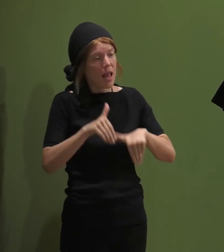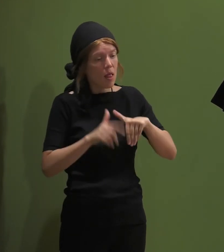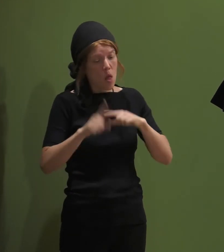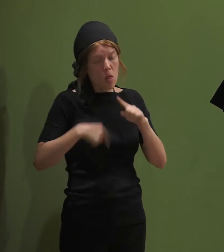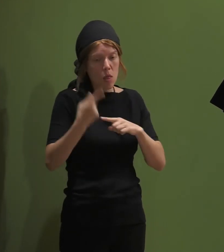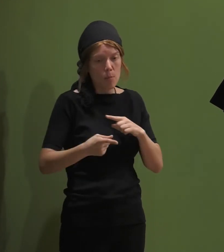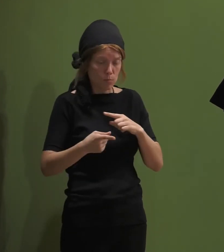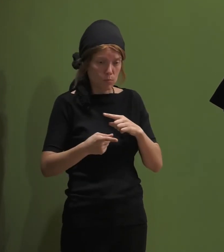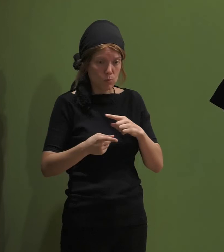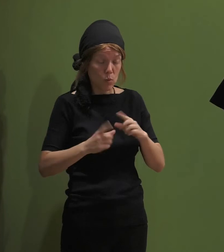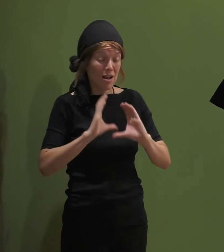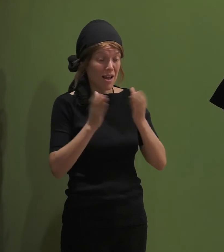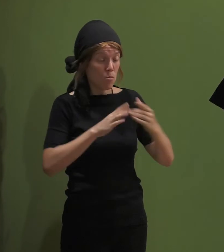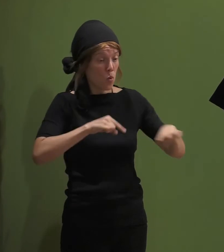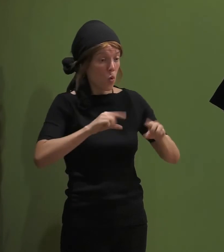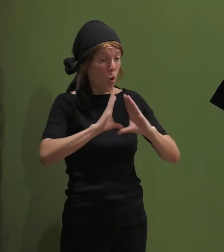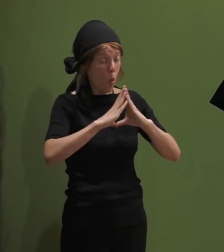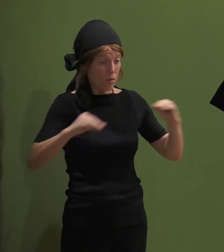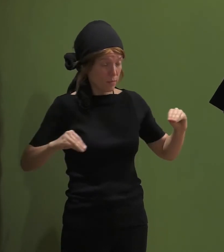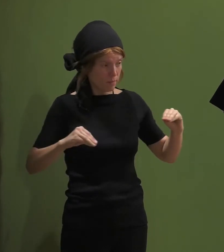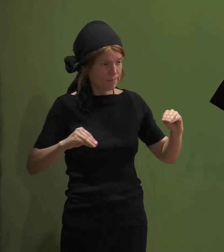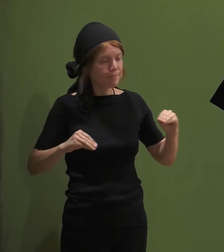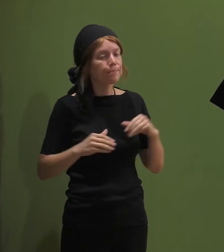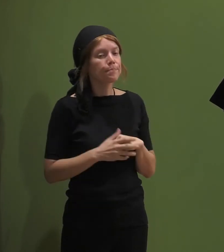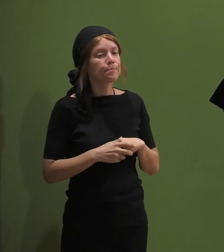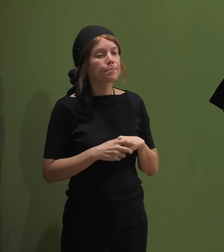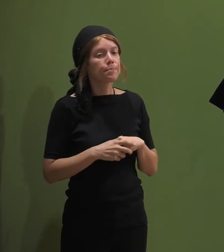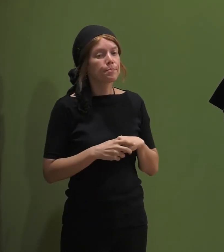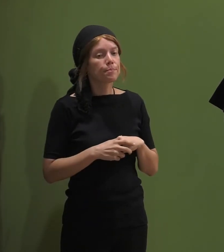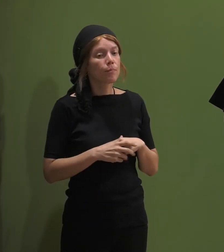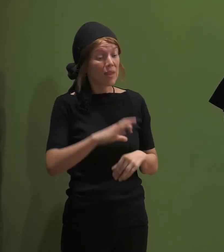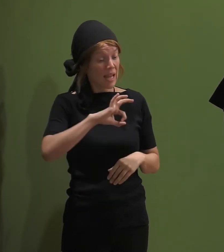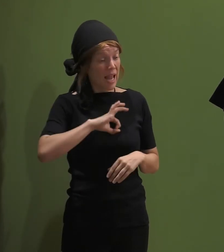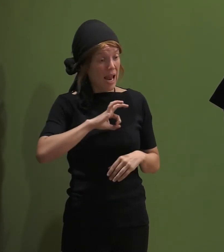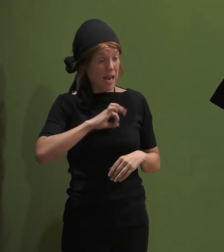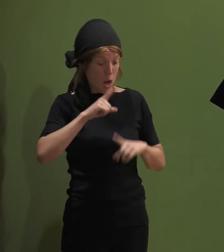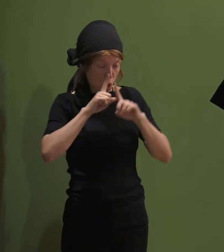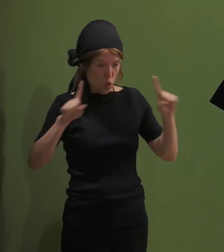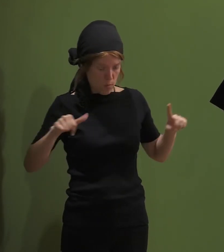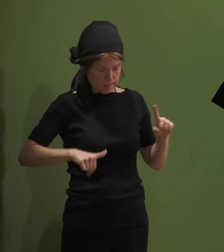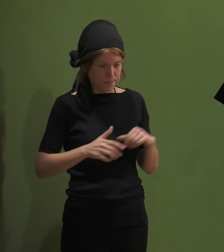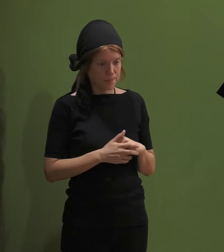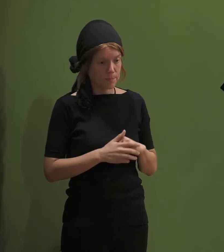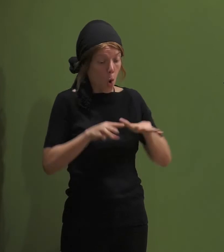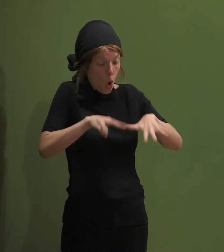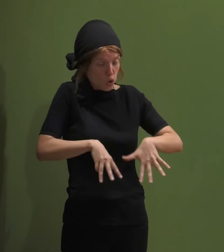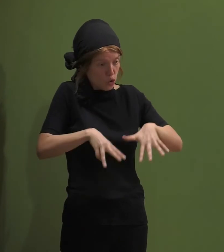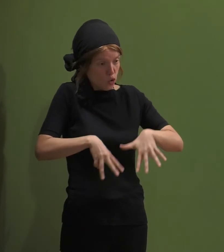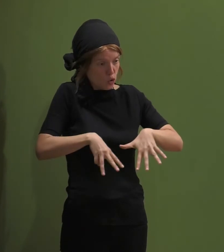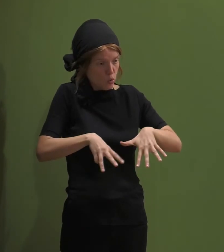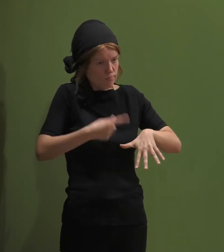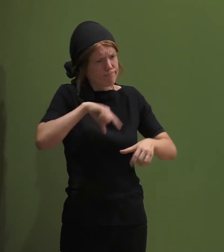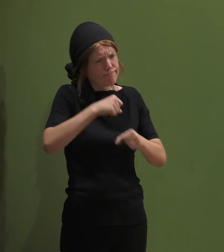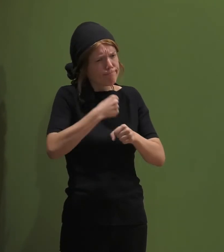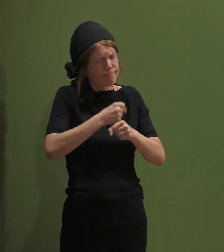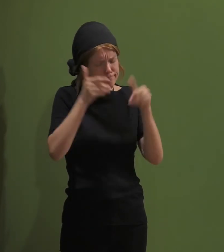posterior relevo en el equipo de dirección de la universidad se produjeron en enero del presente año. En estos 8 meses, nuestra